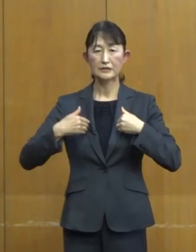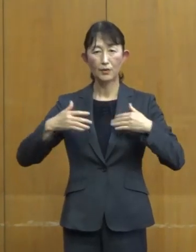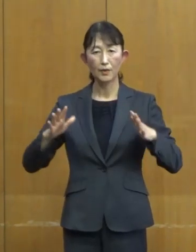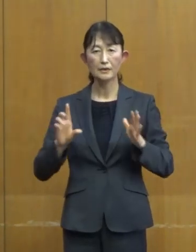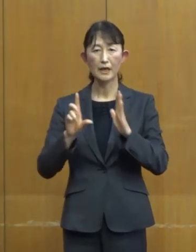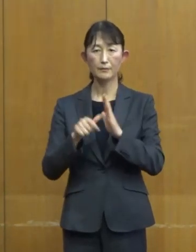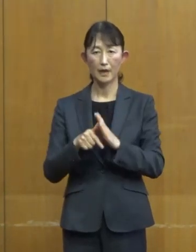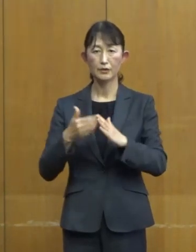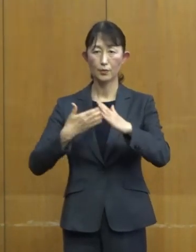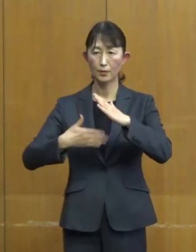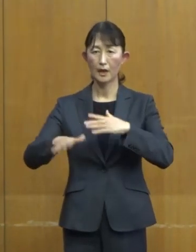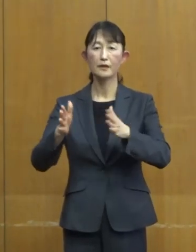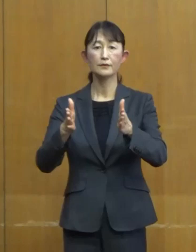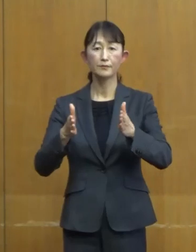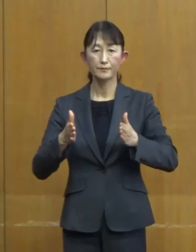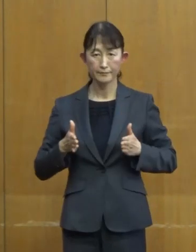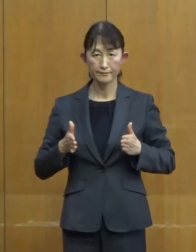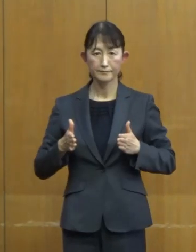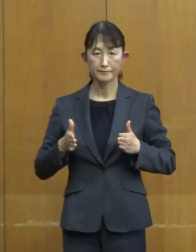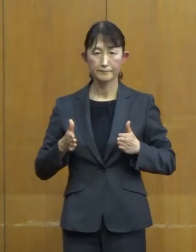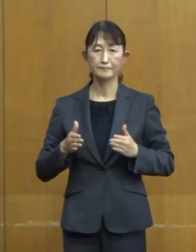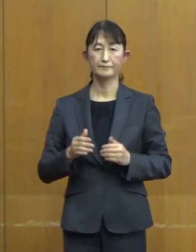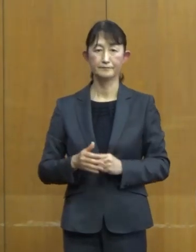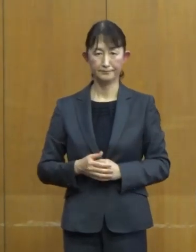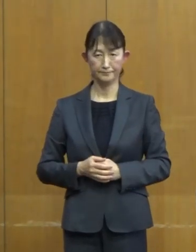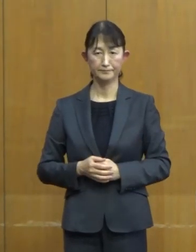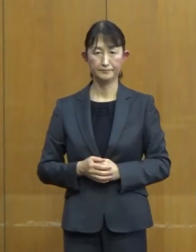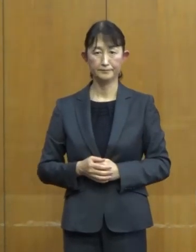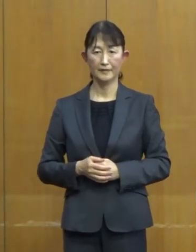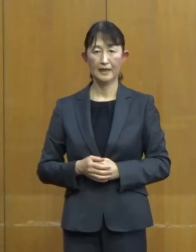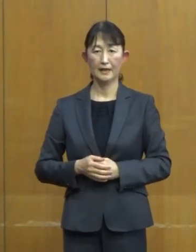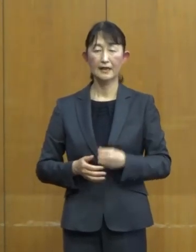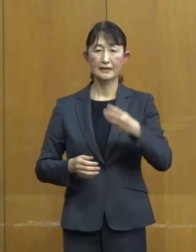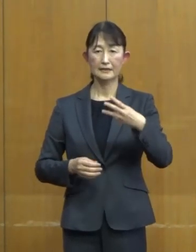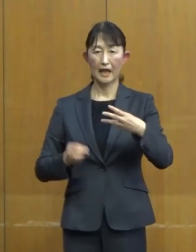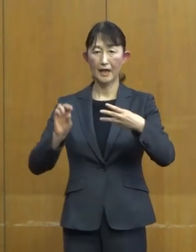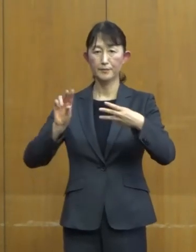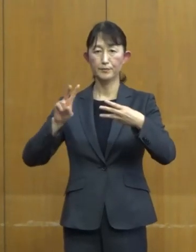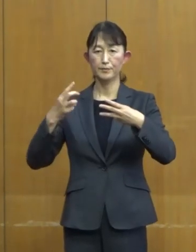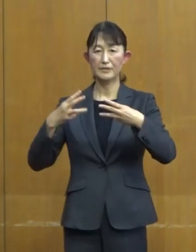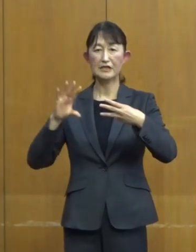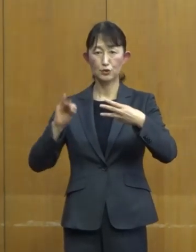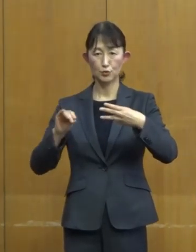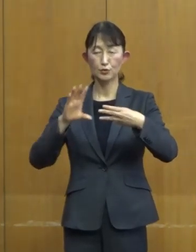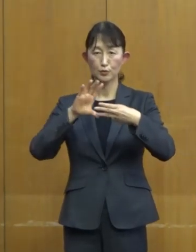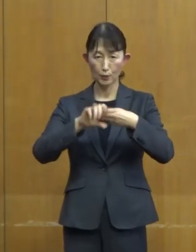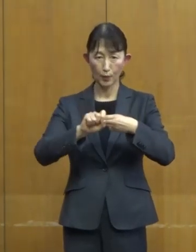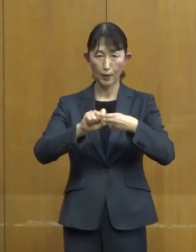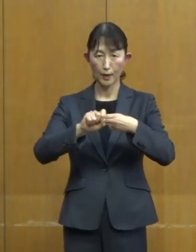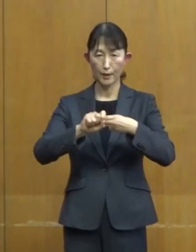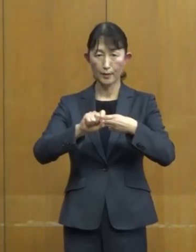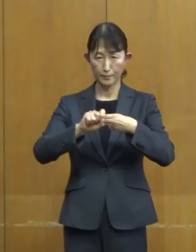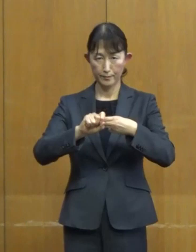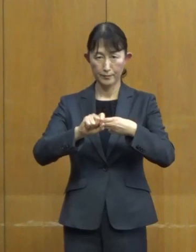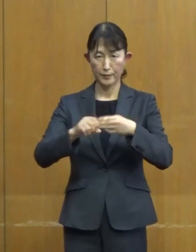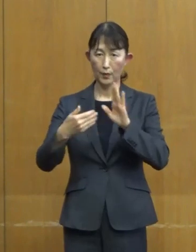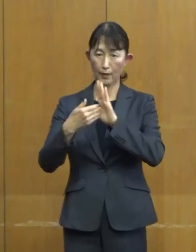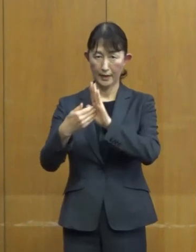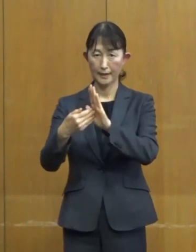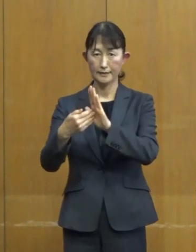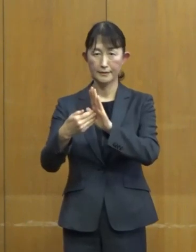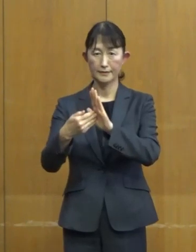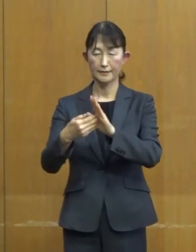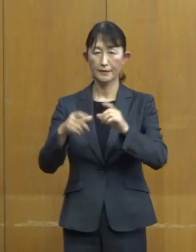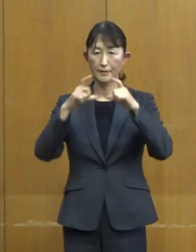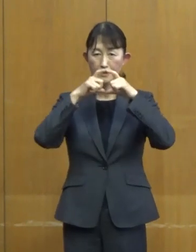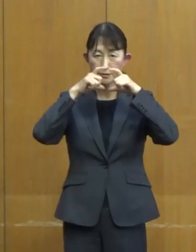要不急の外出をできるだけ控えるとともに、密閉、密集、密接の回避、